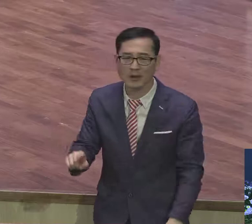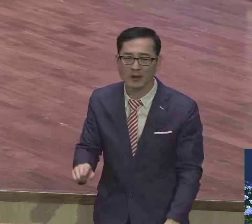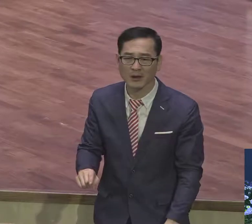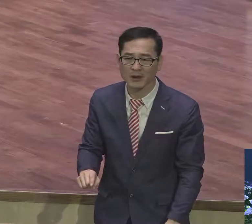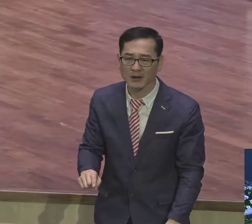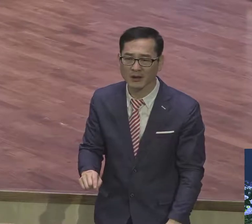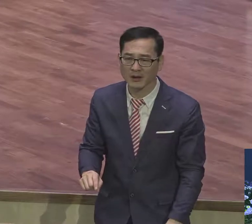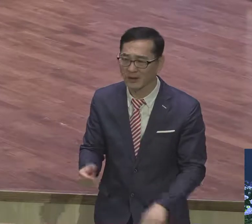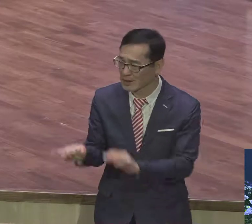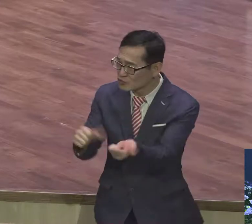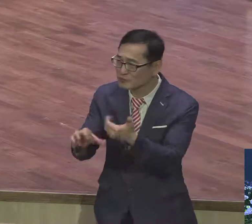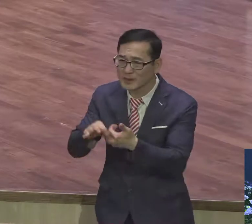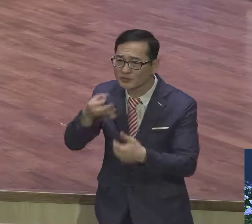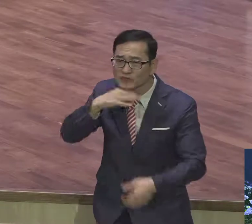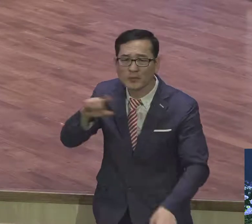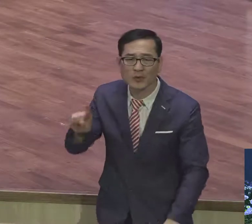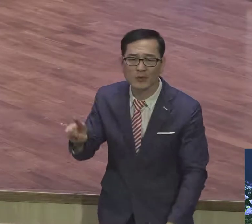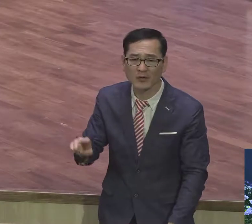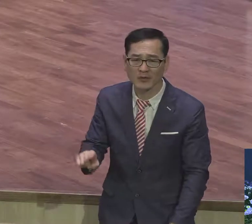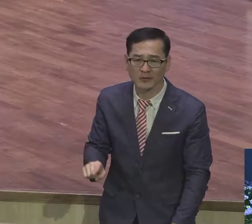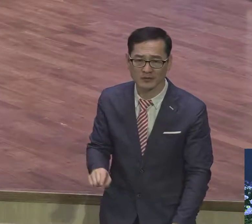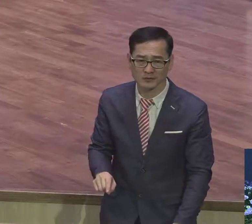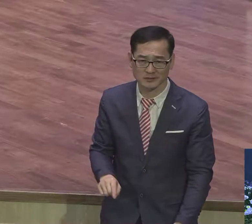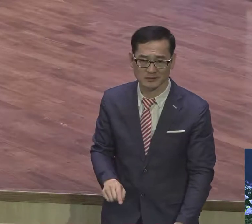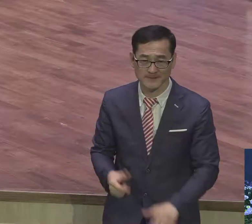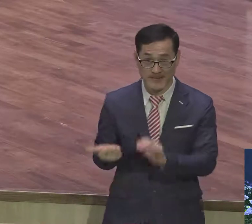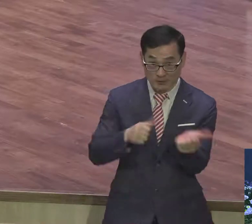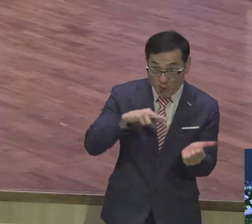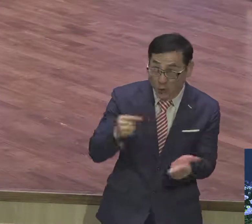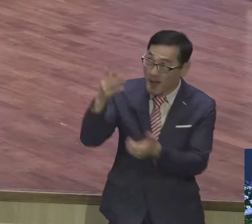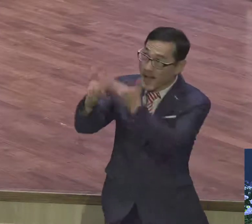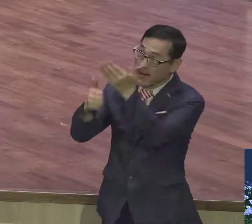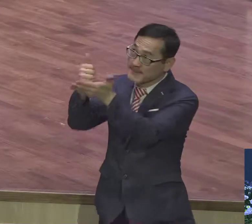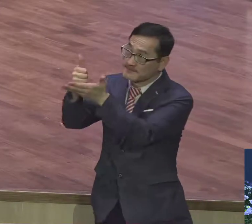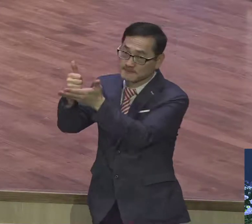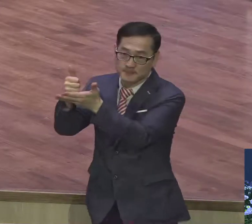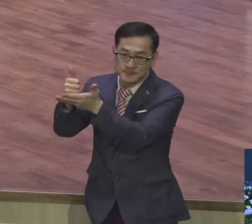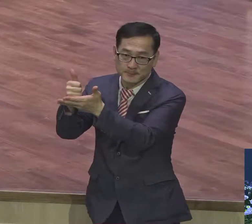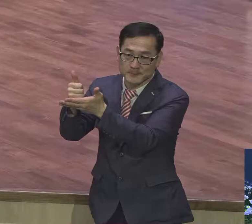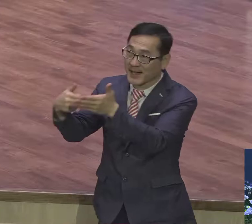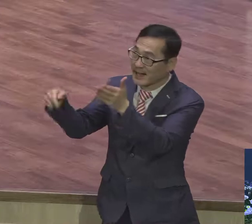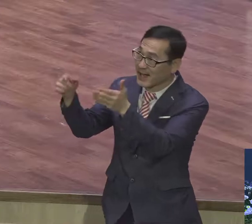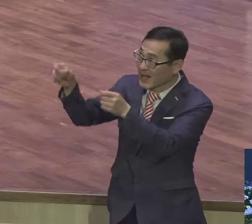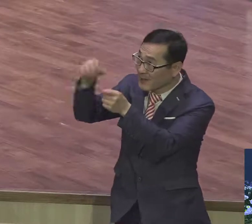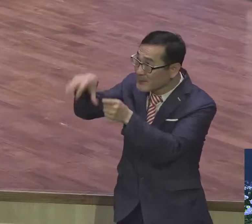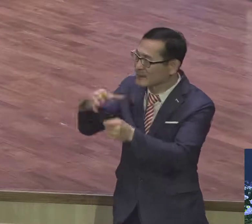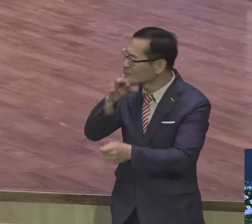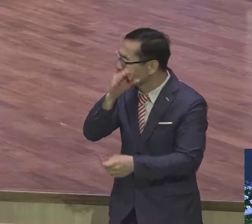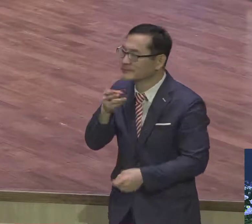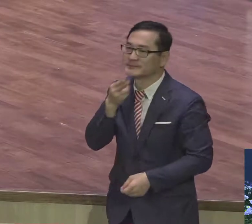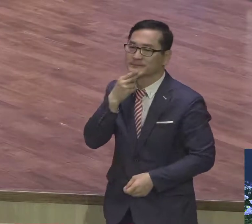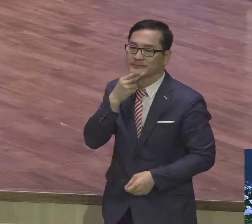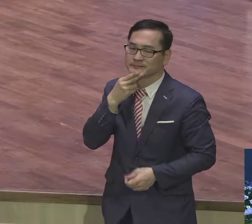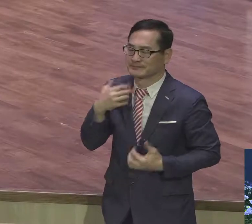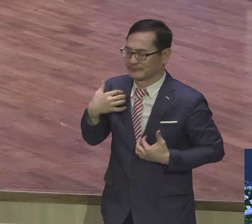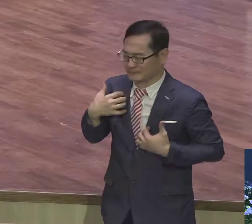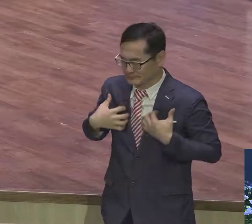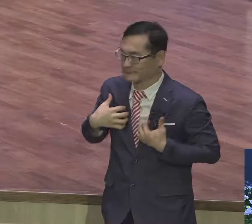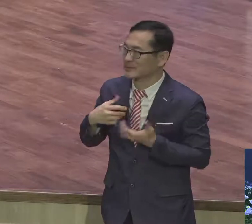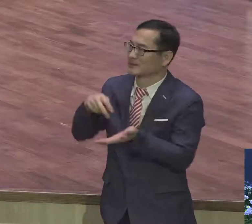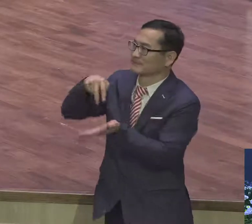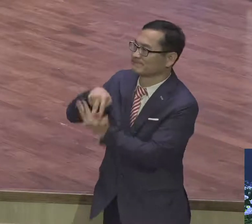오늘 죽더라도 하나님의 배 서기 위한 건 현장이 뭐냐 전도 현장이요. 사업하면서